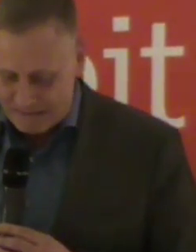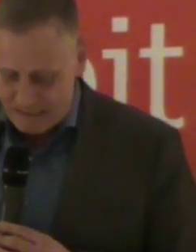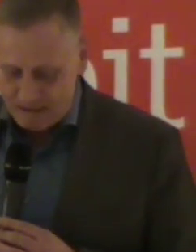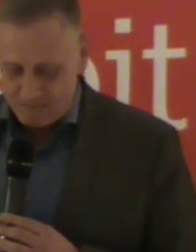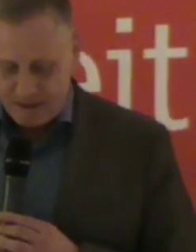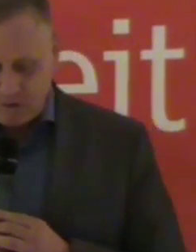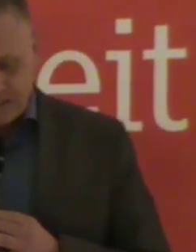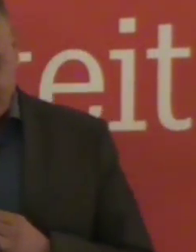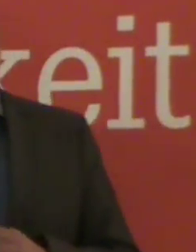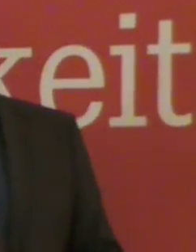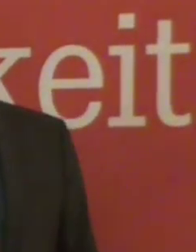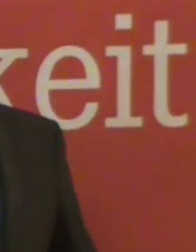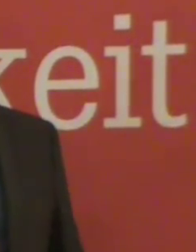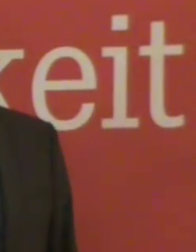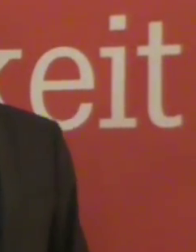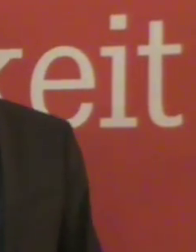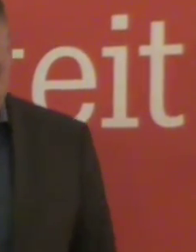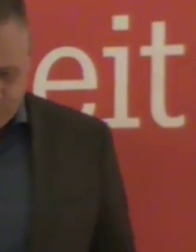hier.